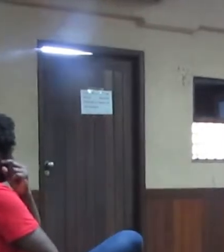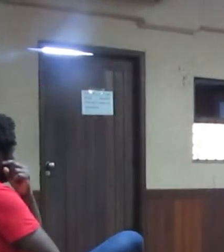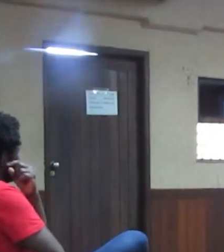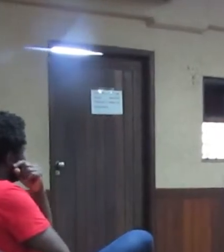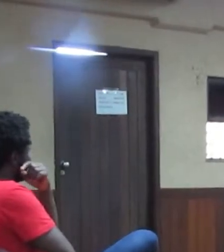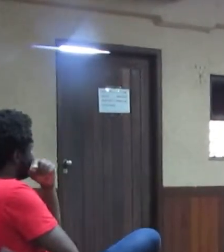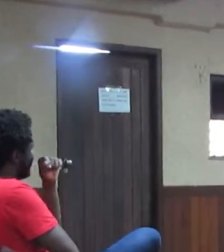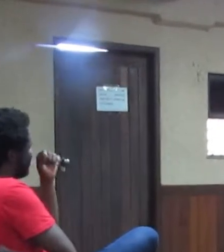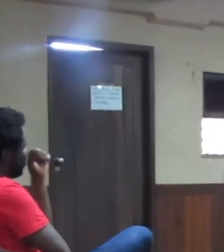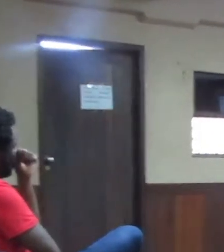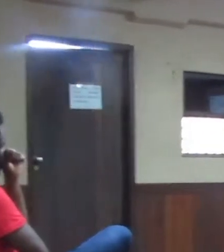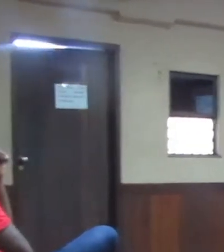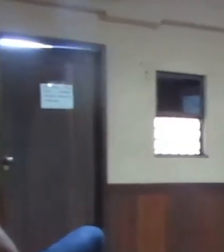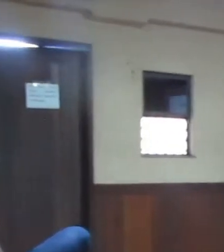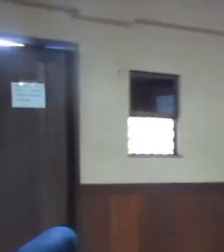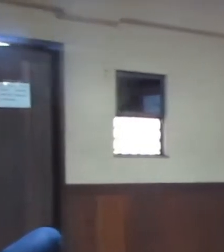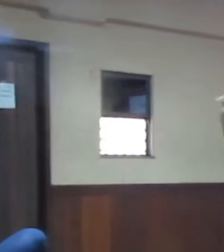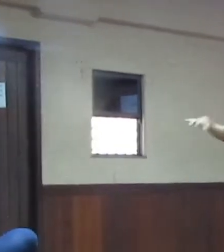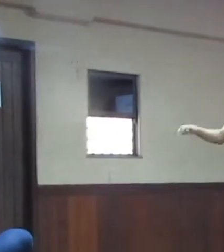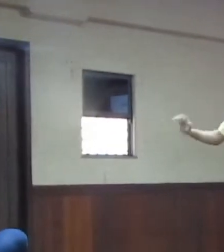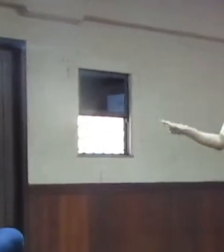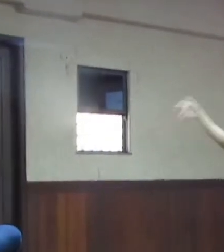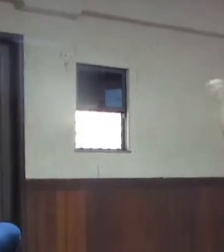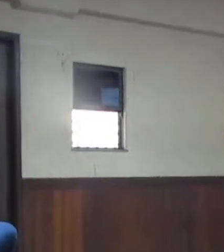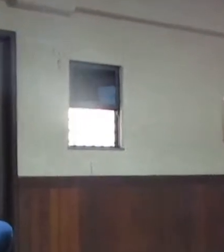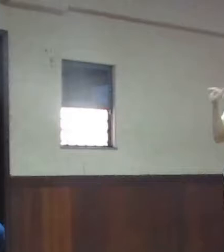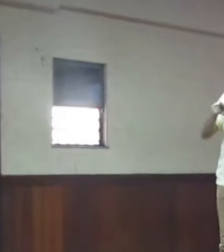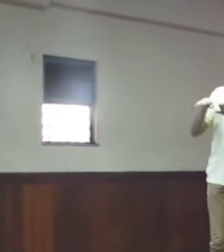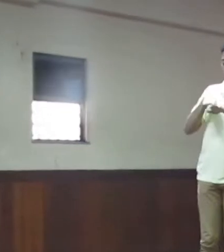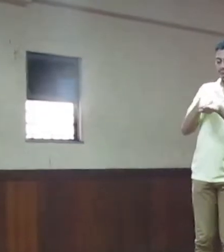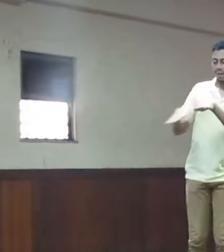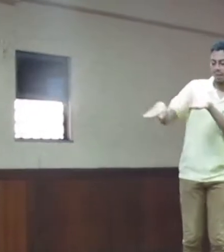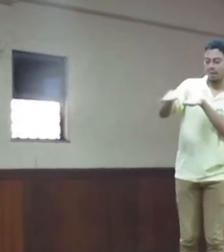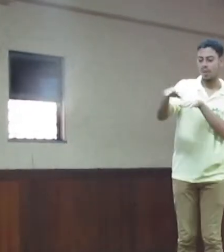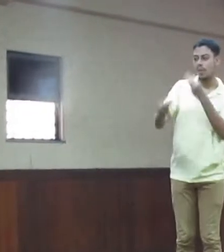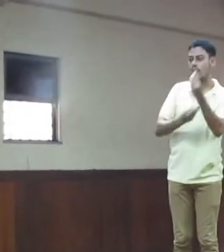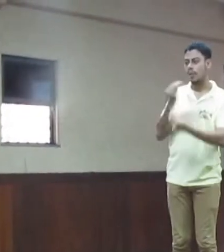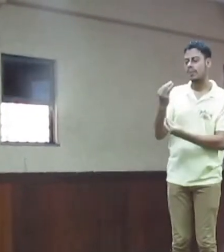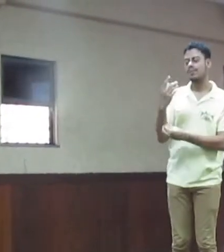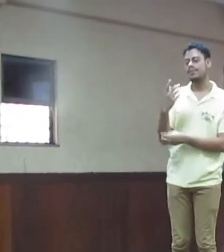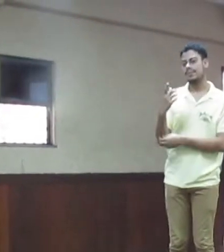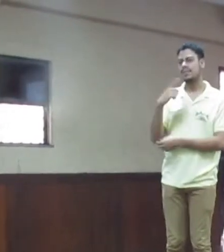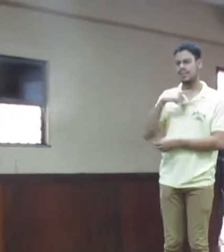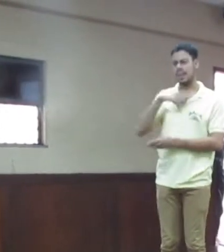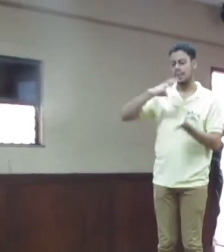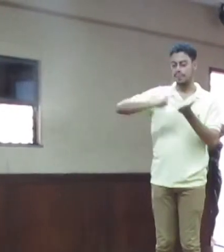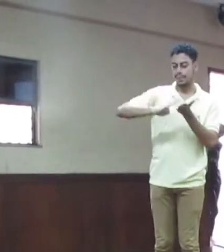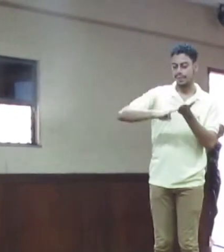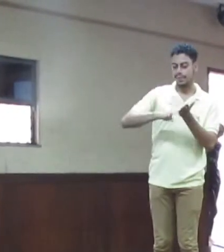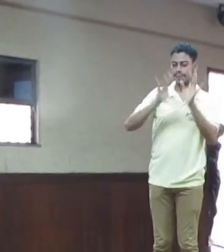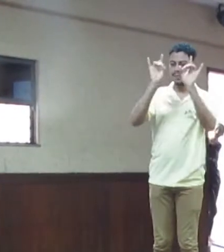carro? Como é que eles podem ouvir se o carro quiser ultrapassar eles? Então tem todo um método,